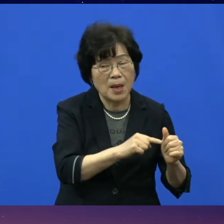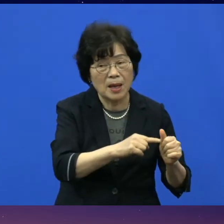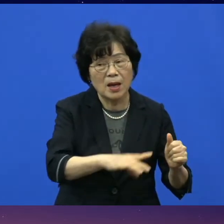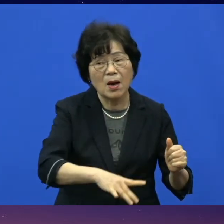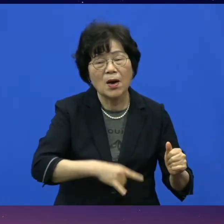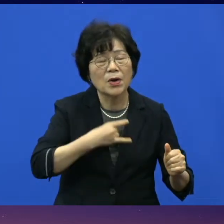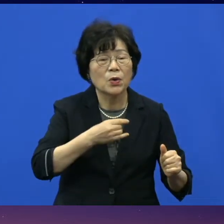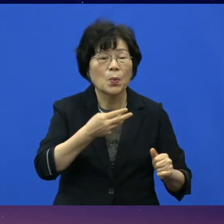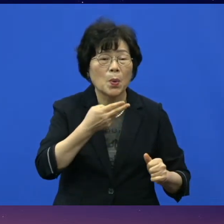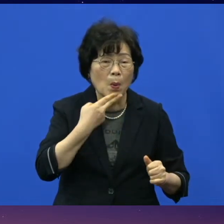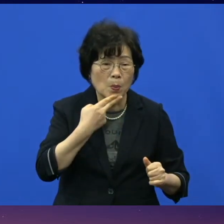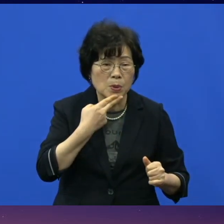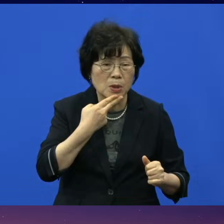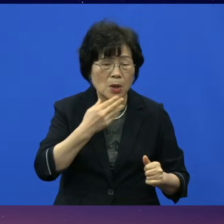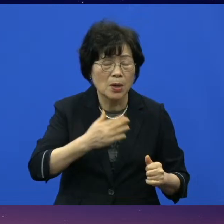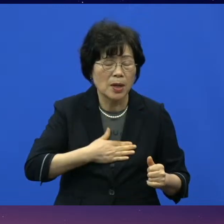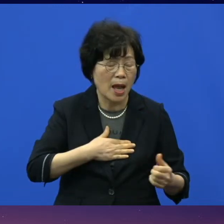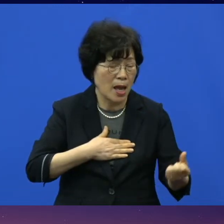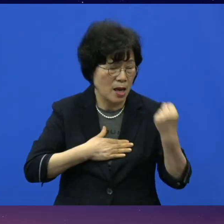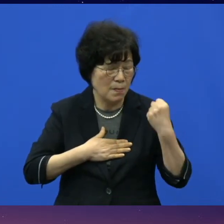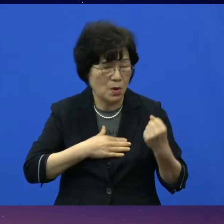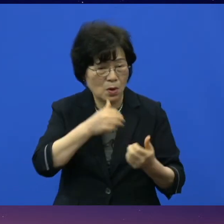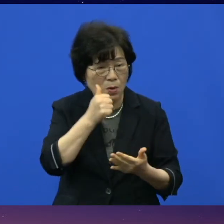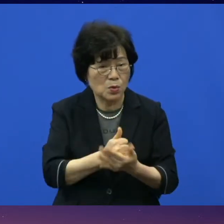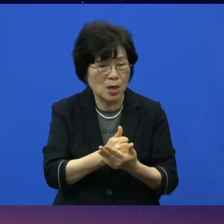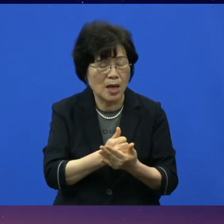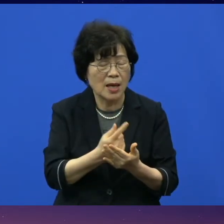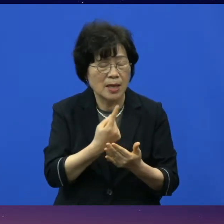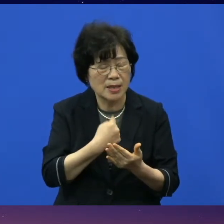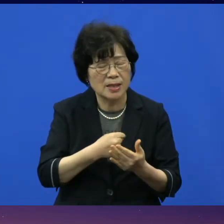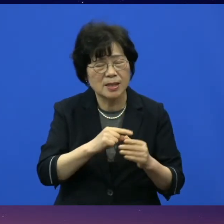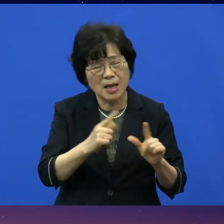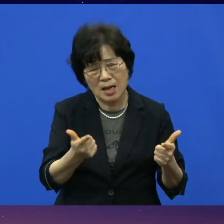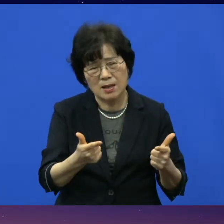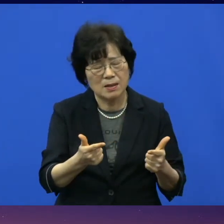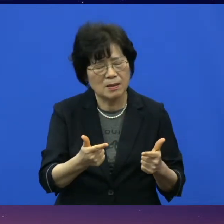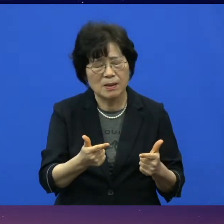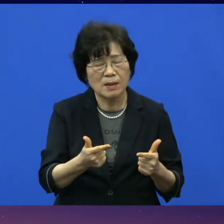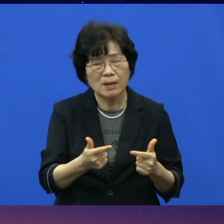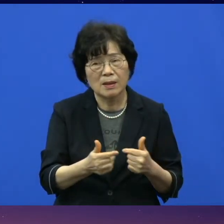아무리 죄를 덮으려고 해도 안 돼요. 하나님 앞에 숨길 수도 없어요.